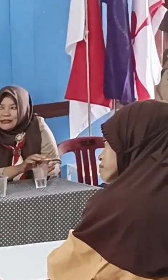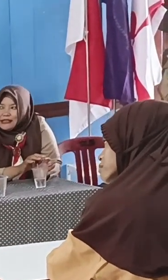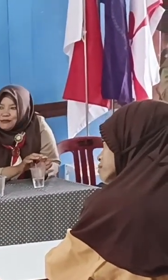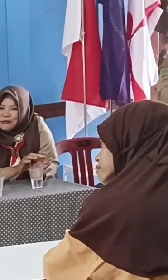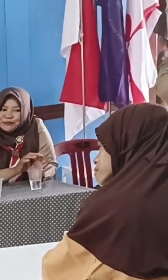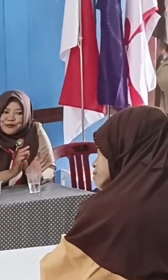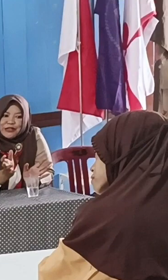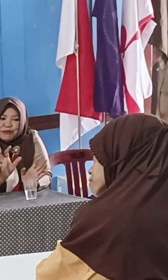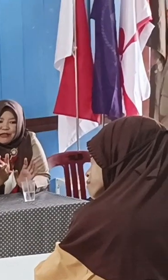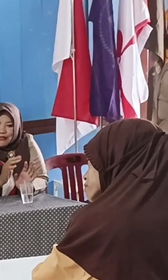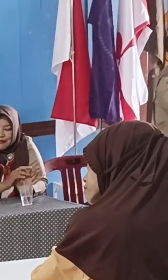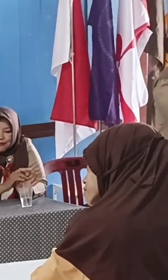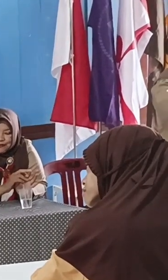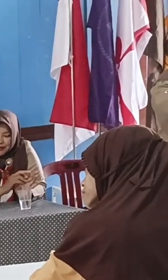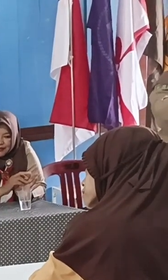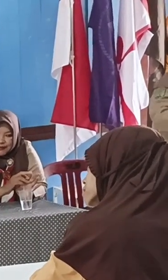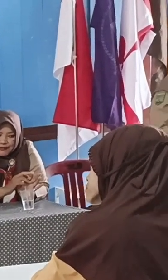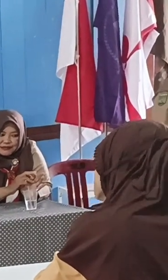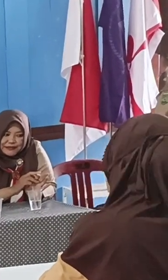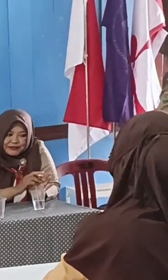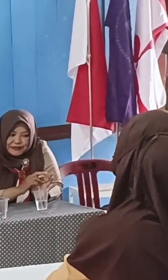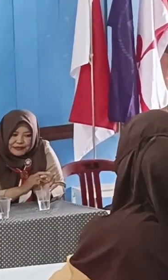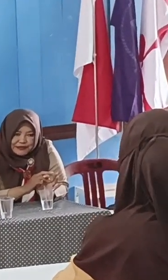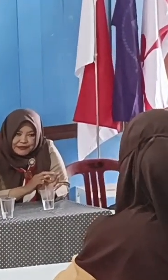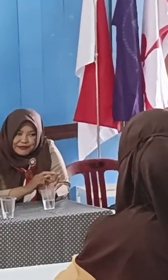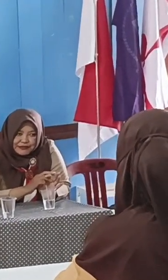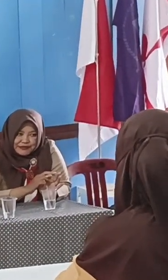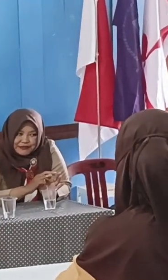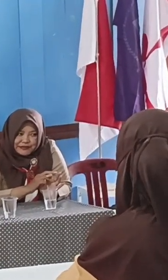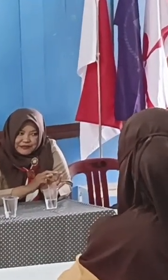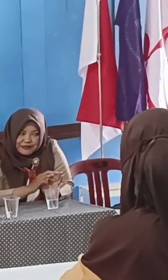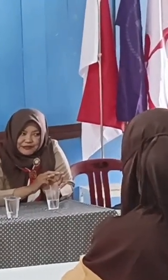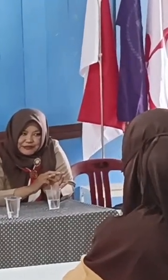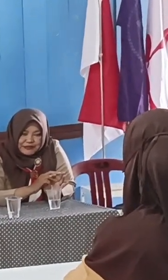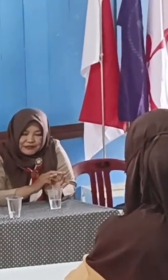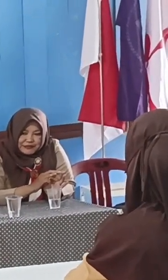tolong Kak Roma, Kak Tony dengan Kak Erni nanti bagaimana nanti